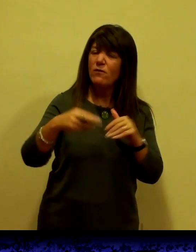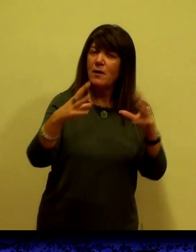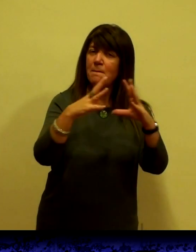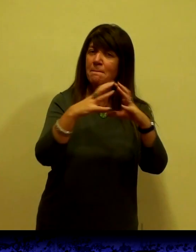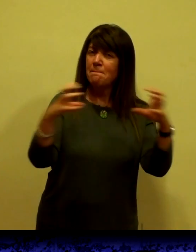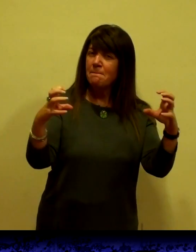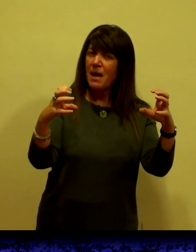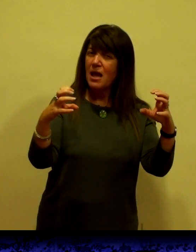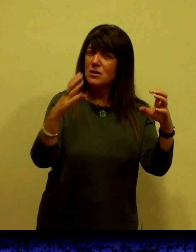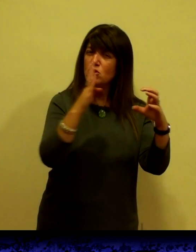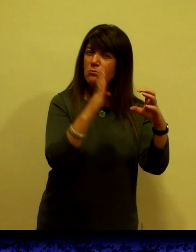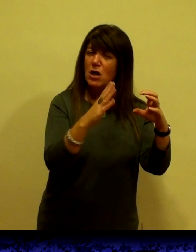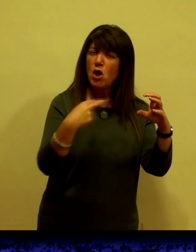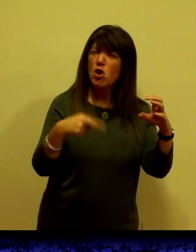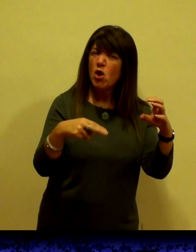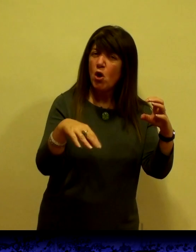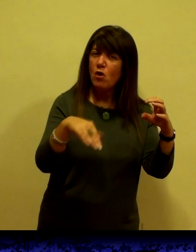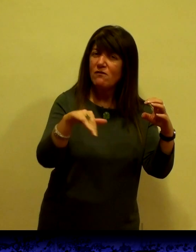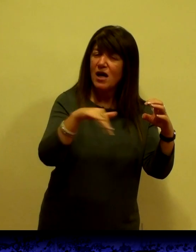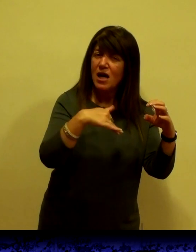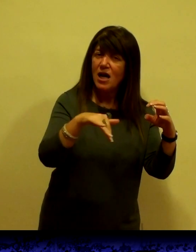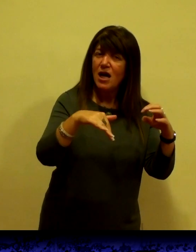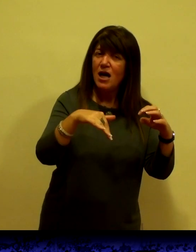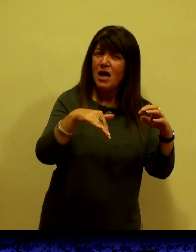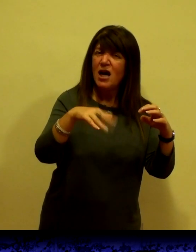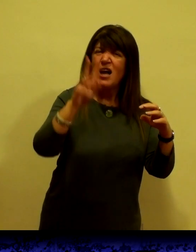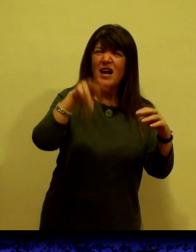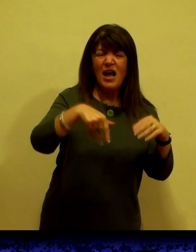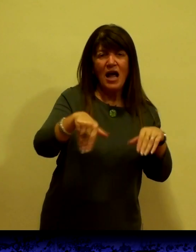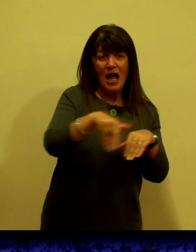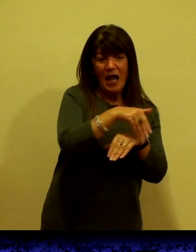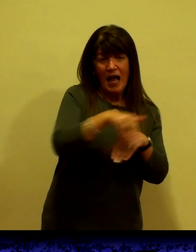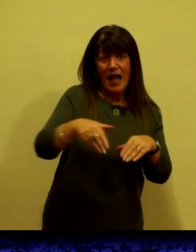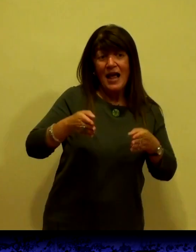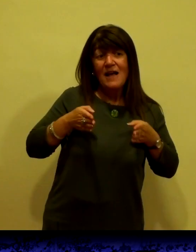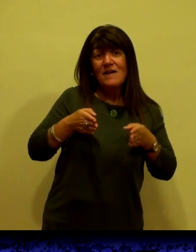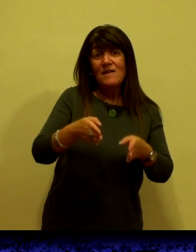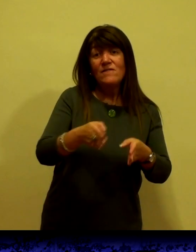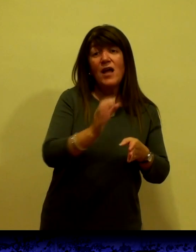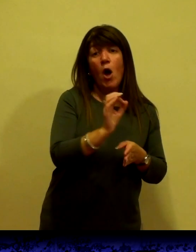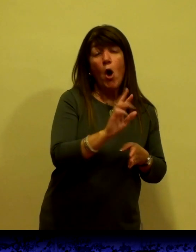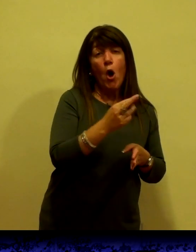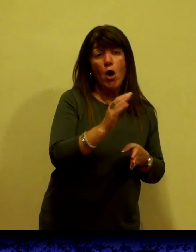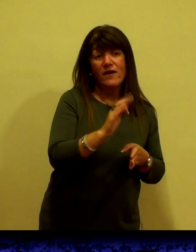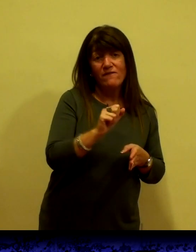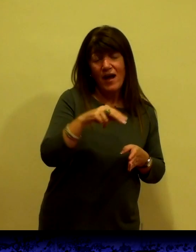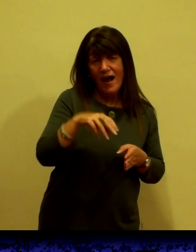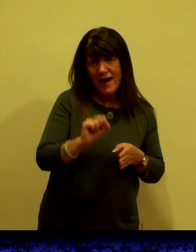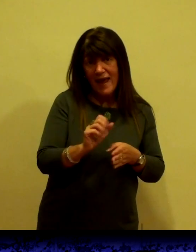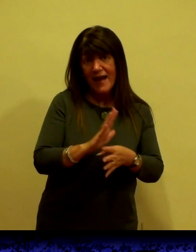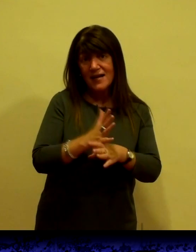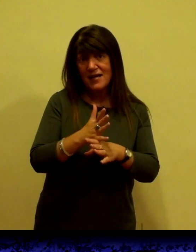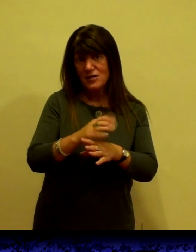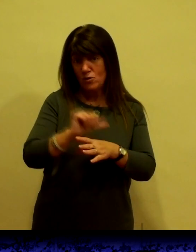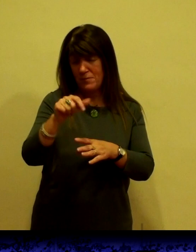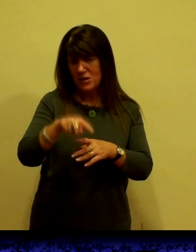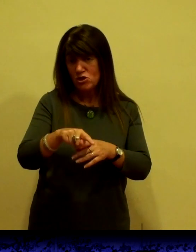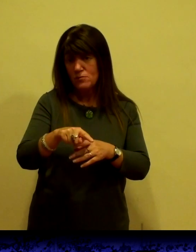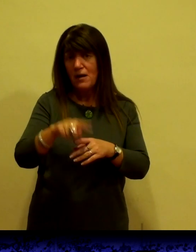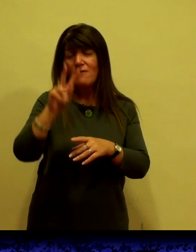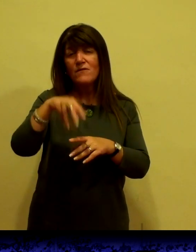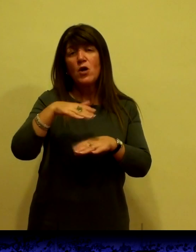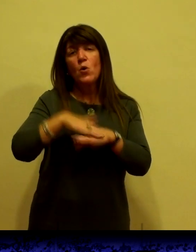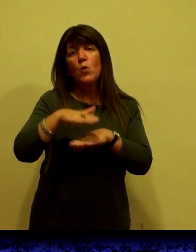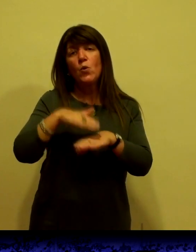Corte d'Appello, giusto? 20. Via 20. Delle, non è? No, in via delle Orfane, l'ingresso principale, okay. Però in genere si entra da